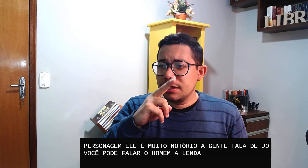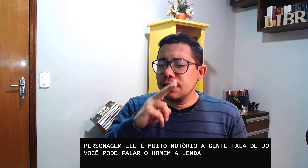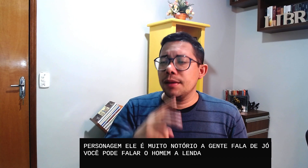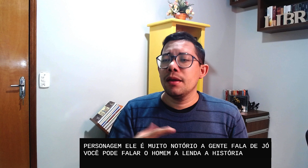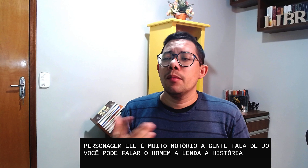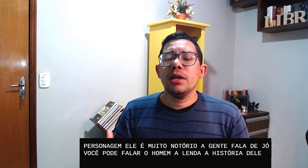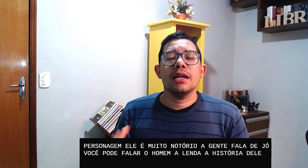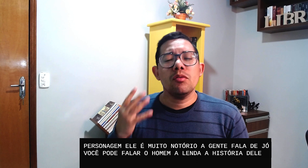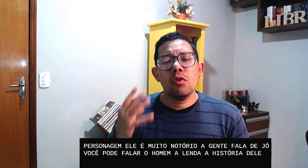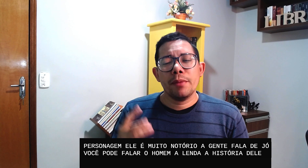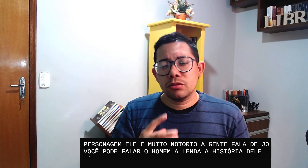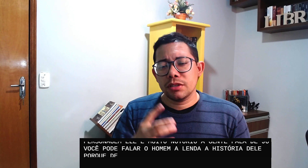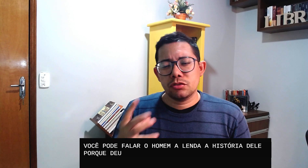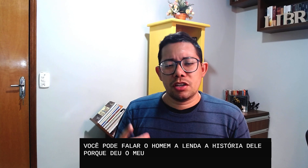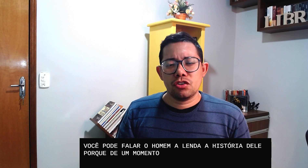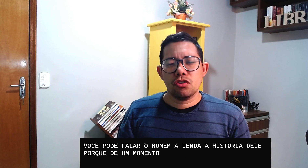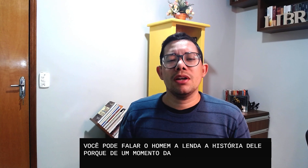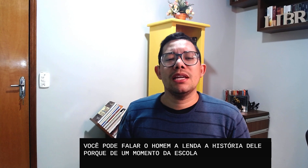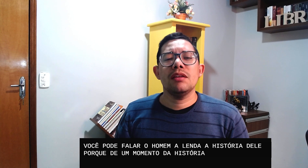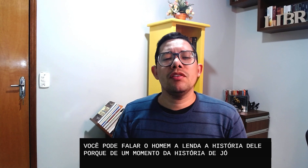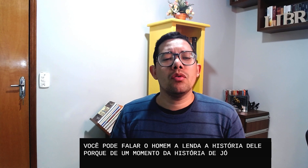dele? Porque tem um momento da história de Jó que ele ficou